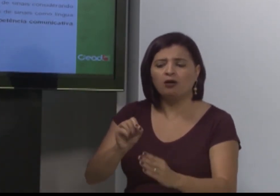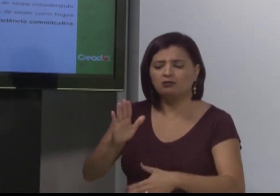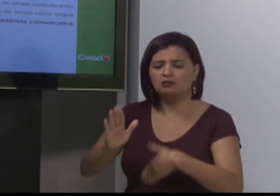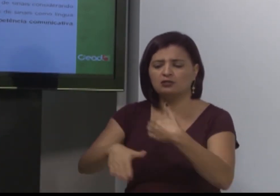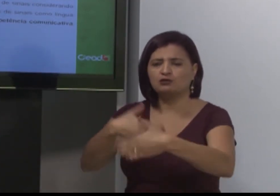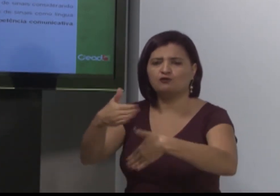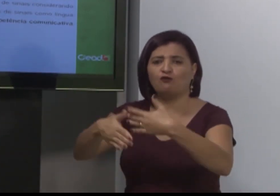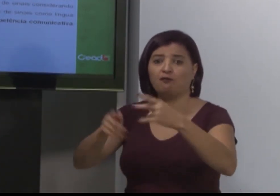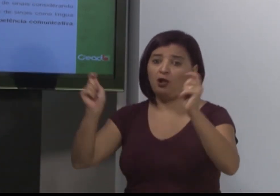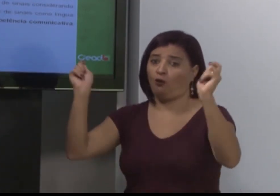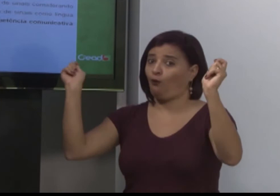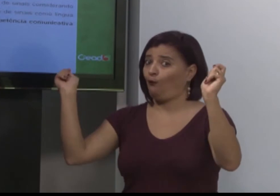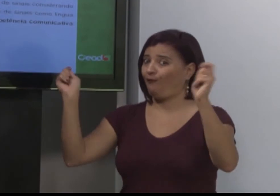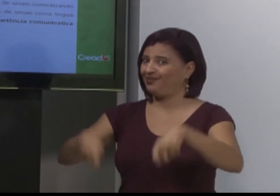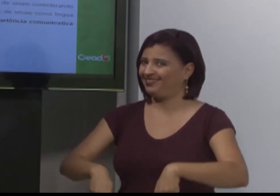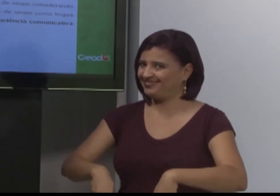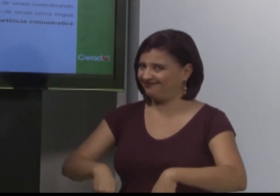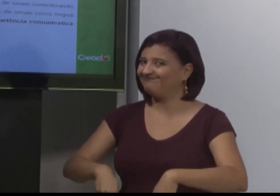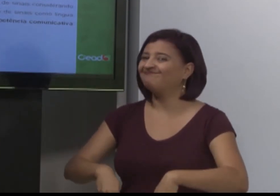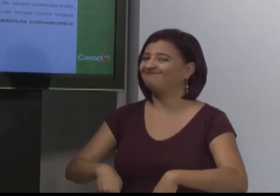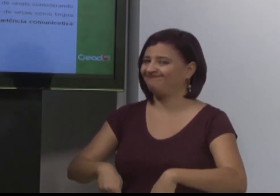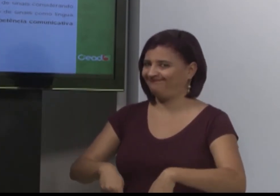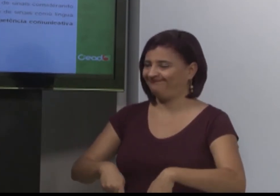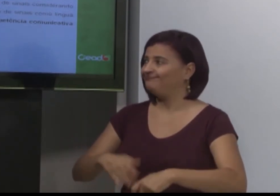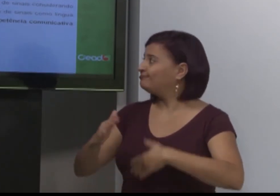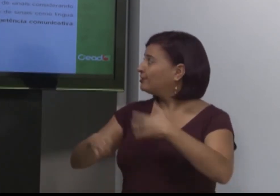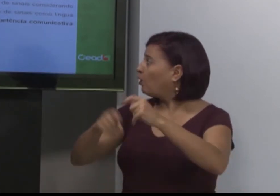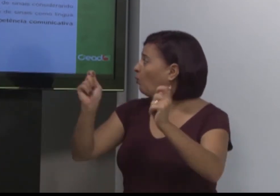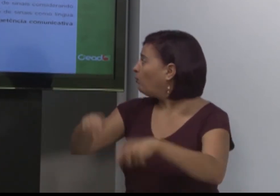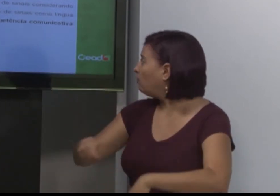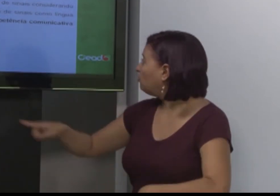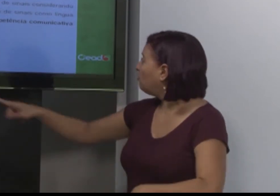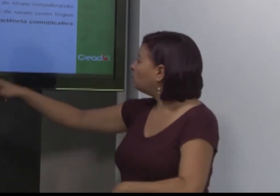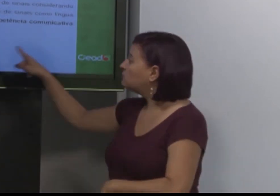Tendo como objetivo também o desenvolvimento de competência,